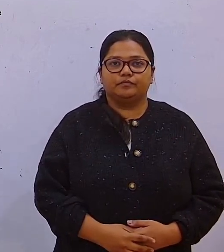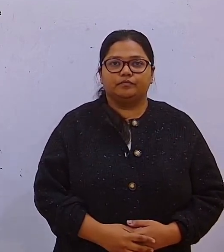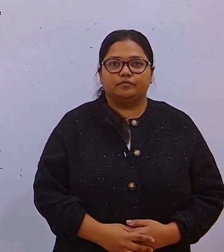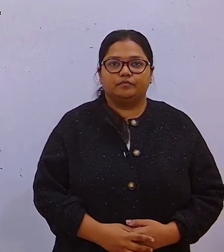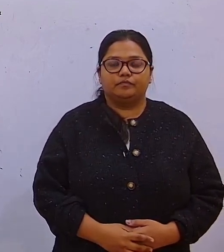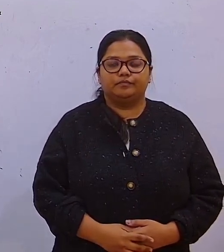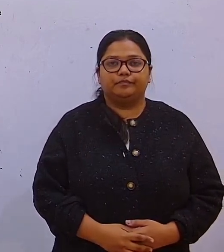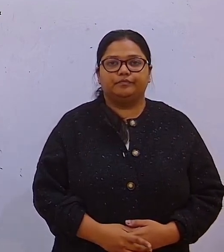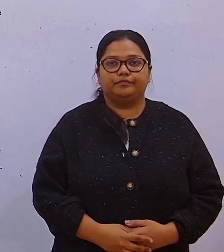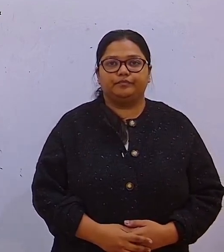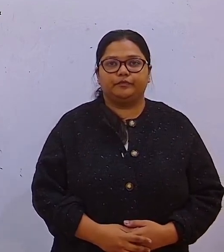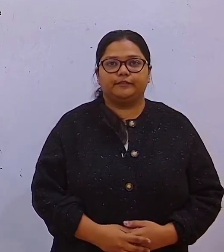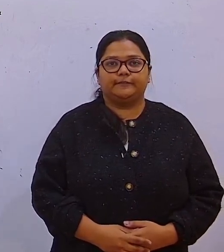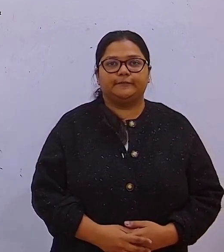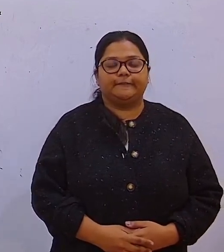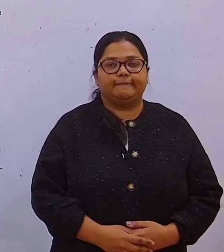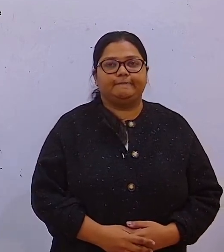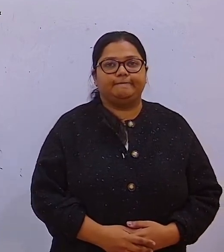ठीक।